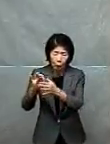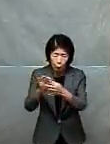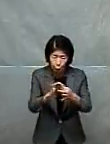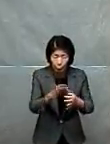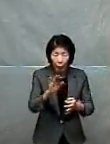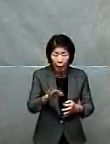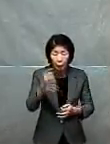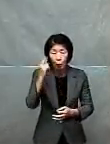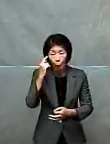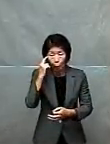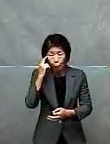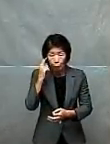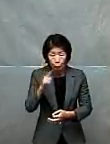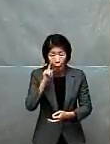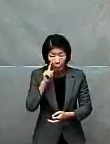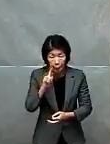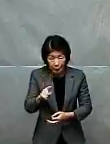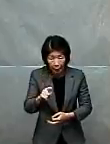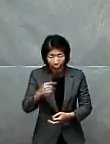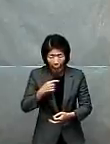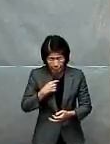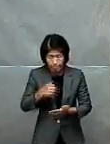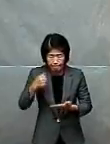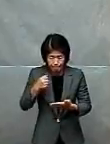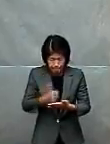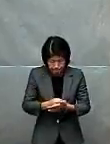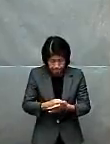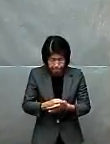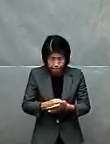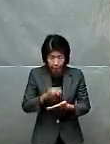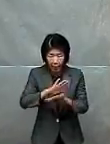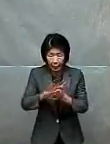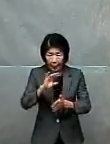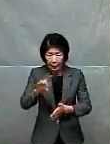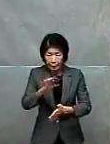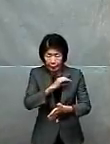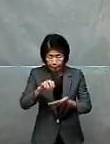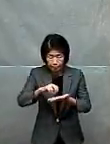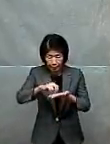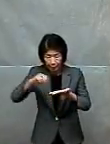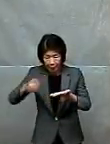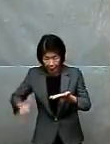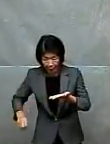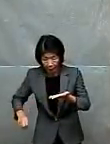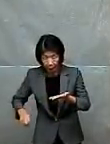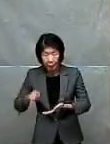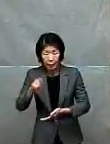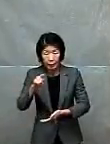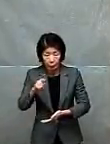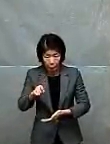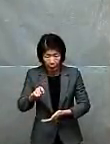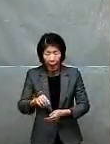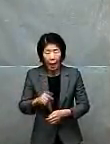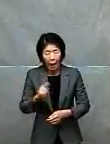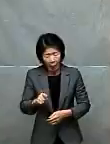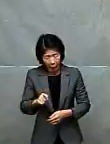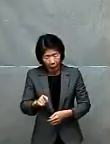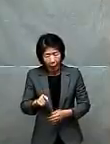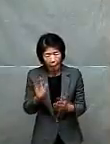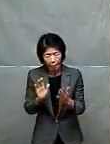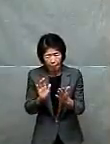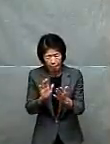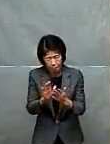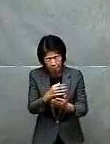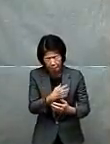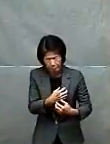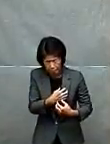まあ、潔く辞職されたことについてはですね、まあ、けじめをつけられた